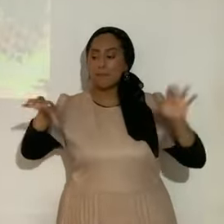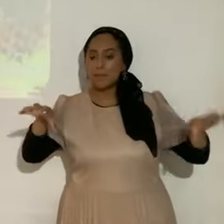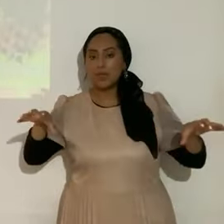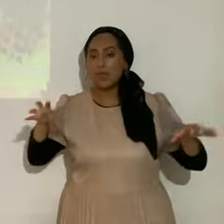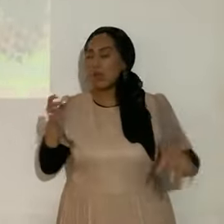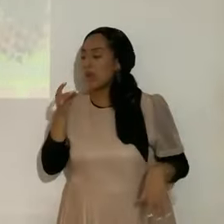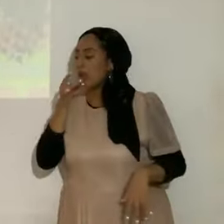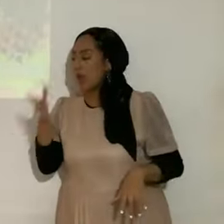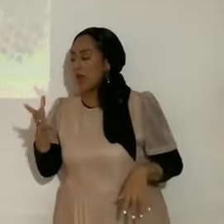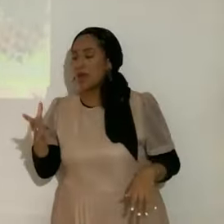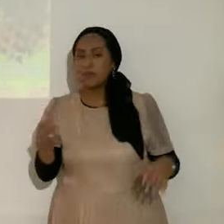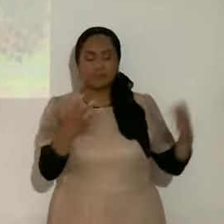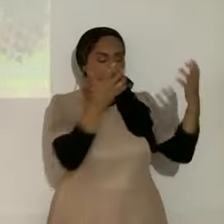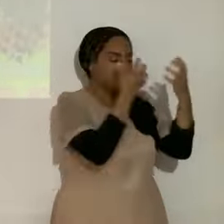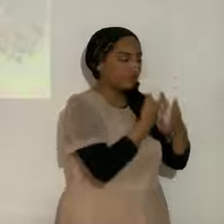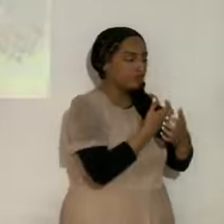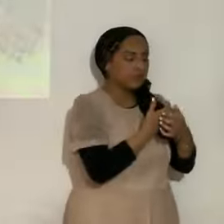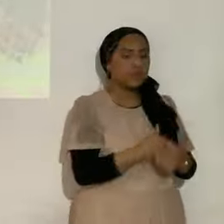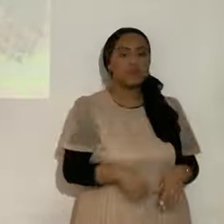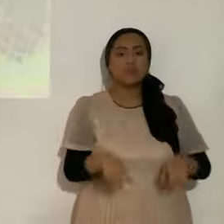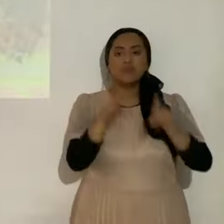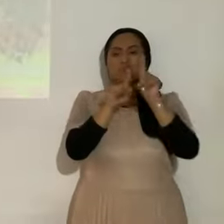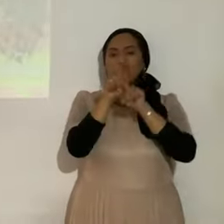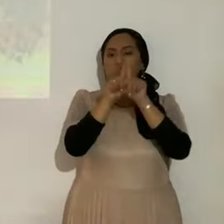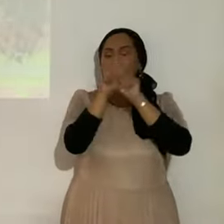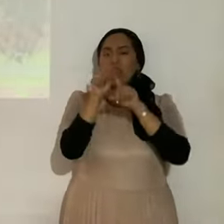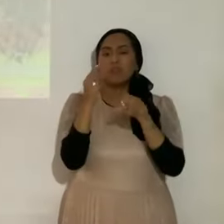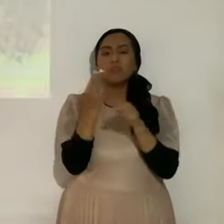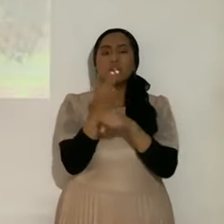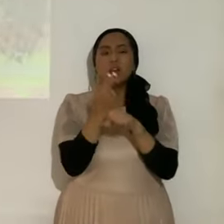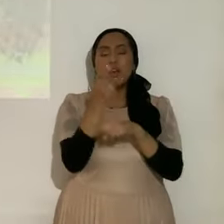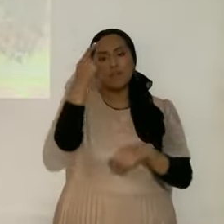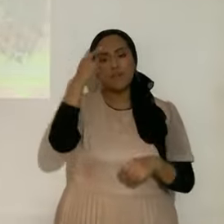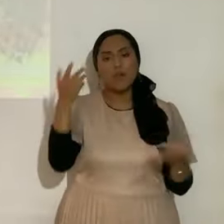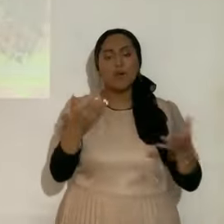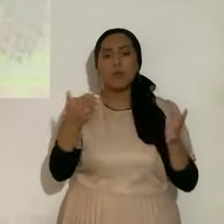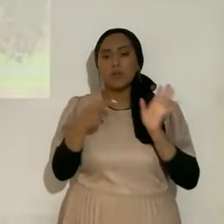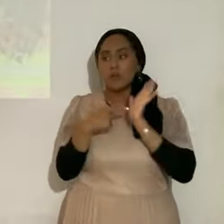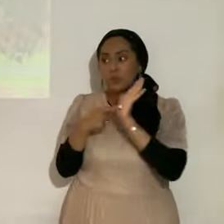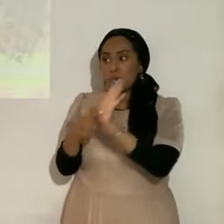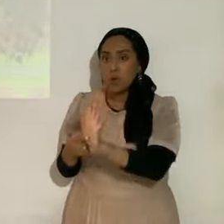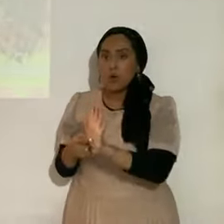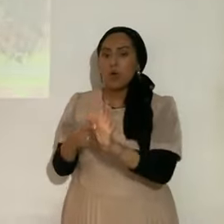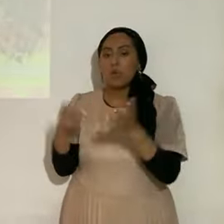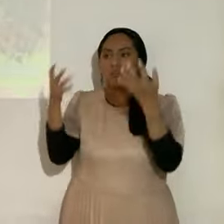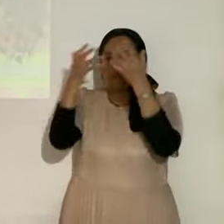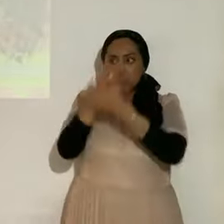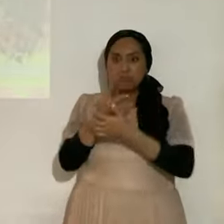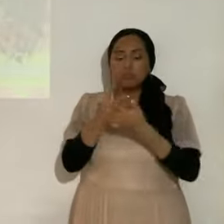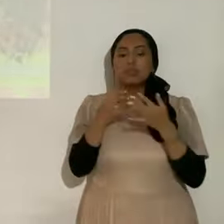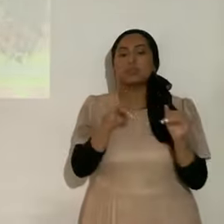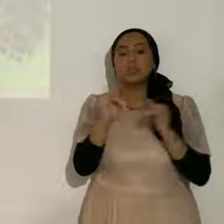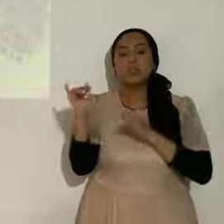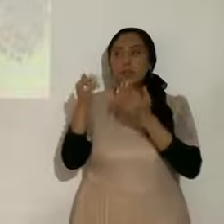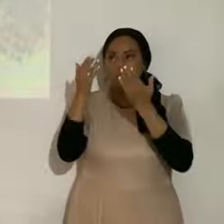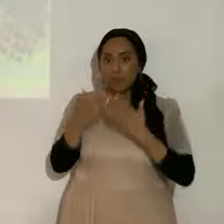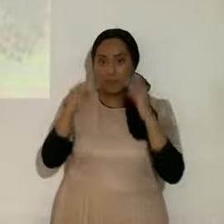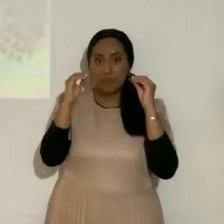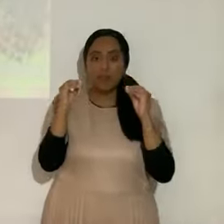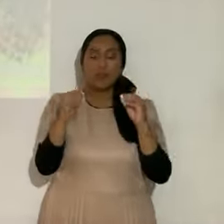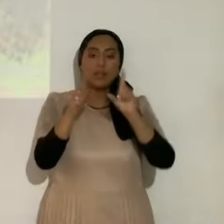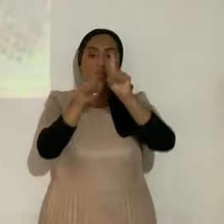las tinieblas. La función de una estrella es ser una guía en la oscuridad. ¿Sí? También se nos ha enseñado que una estrella